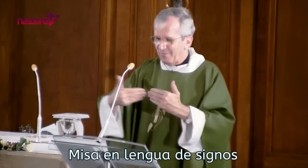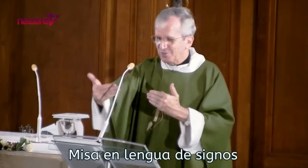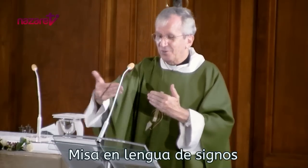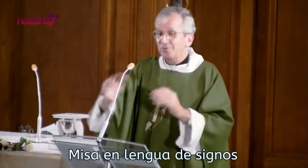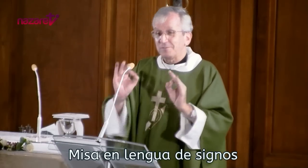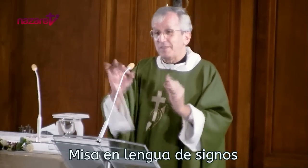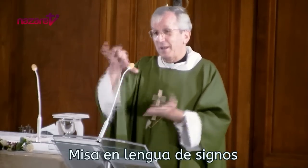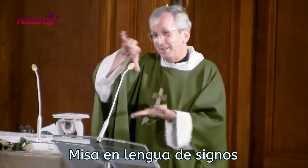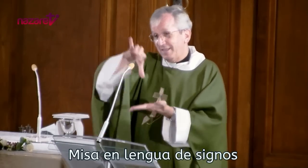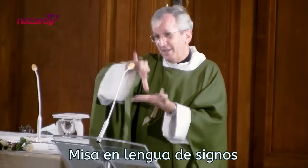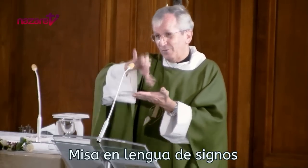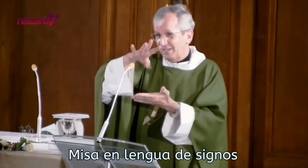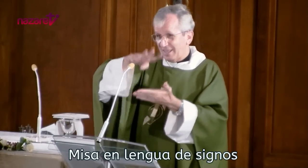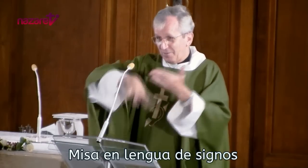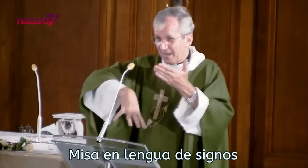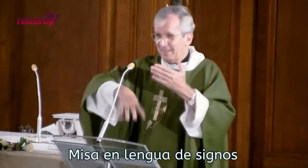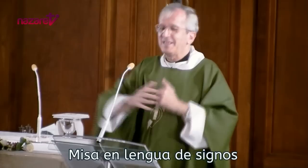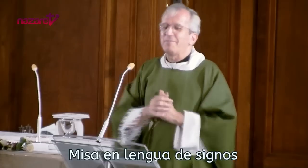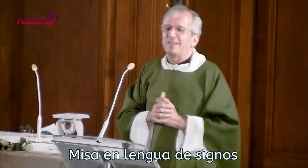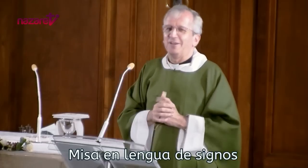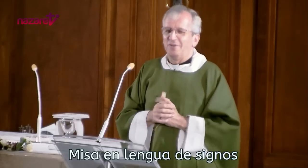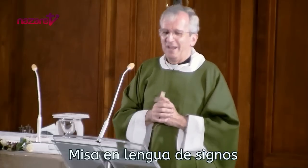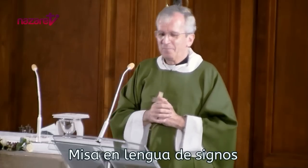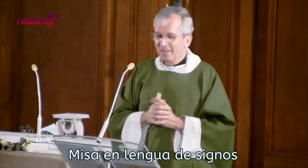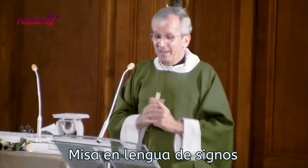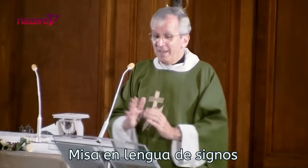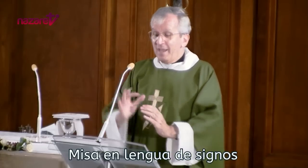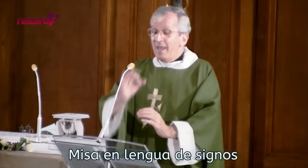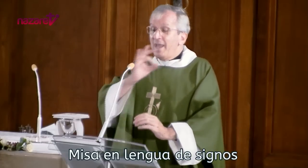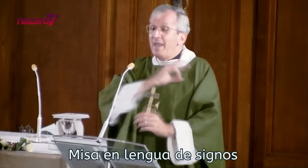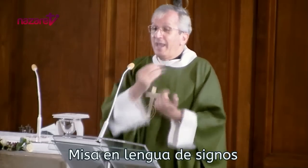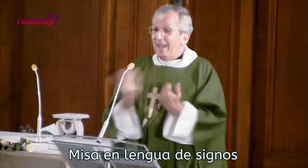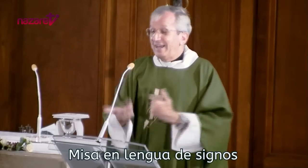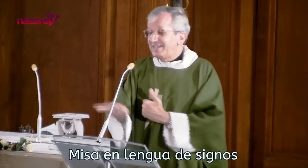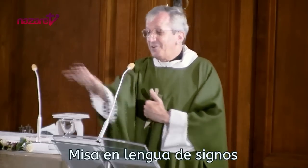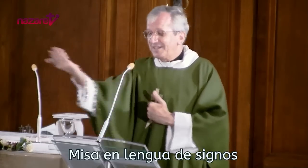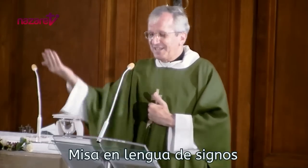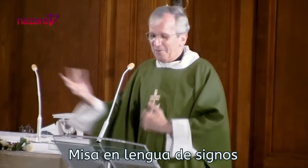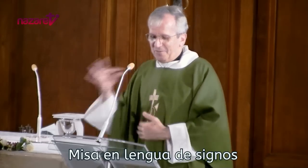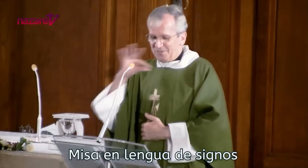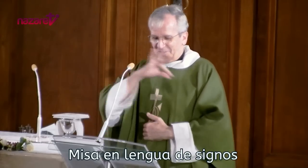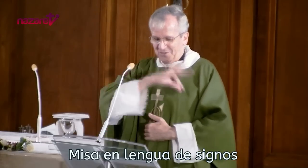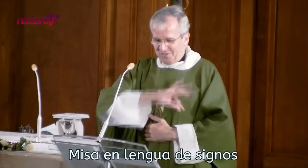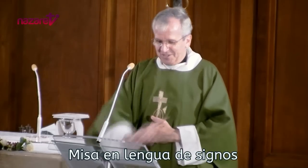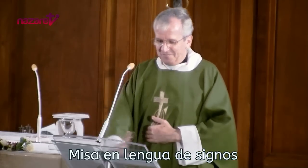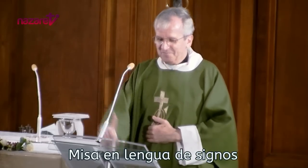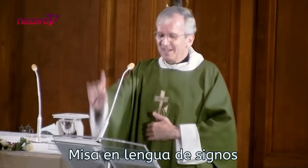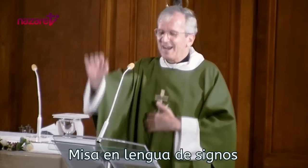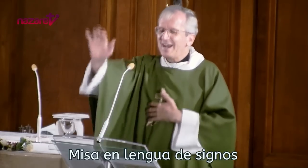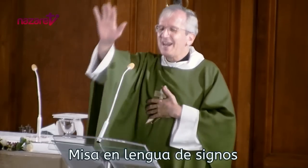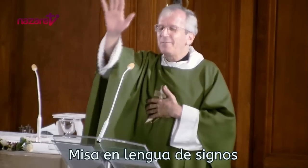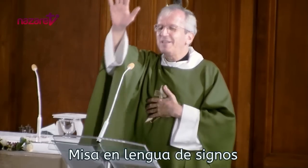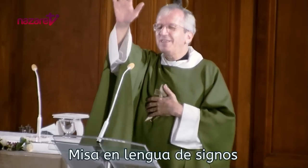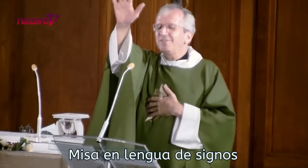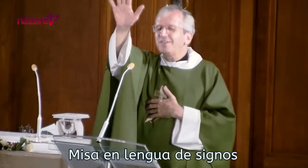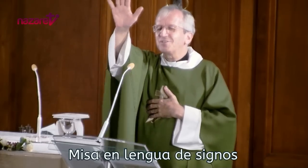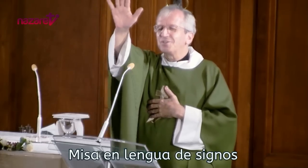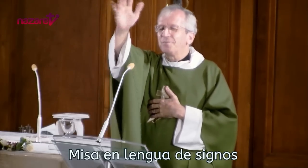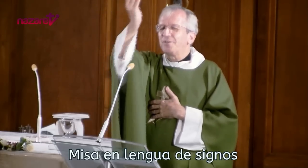todo y especialmente nuestra ciudad de Barcelona. El Señor esté con vosotros. Y con tu espíritu. La bendición de Dios